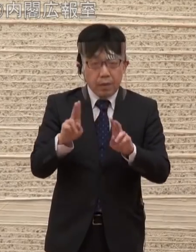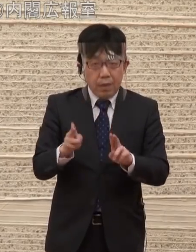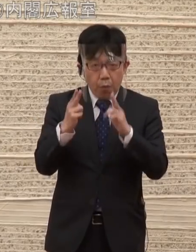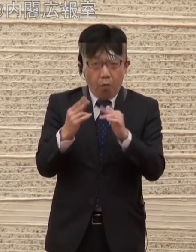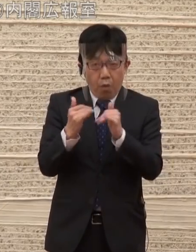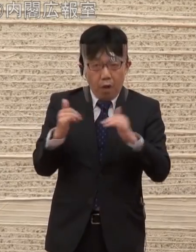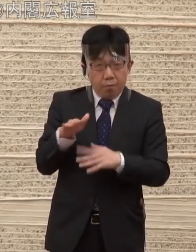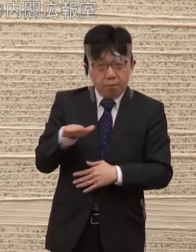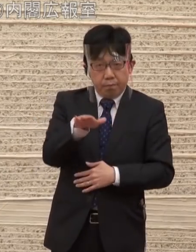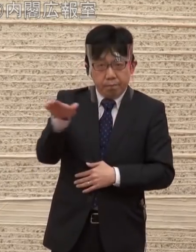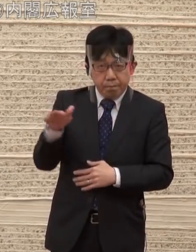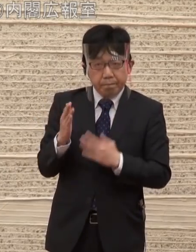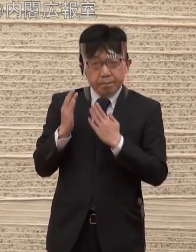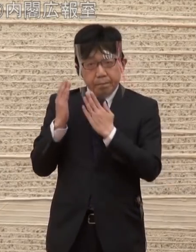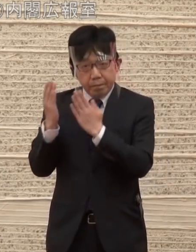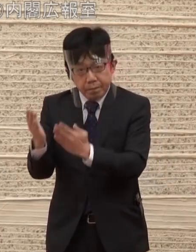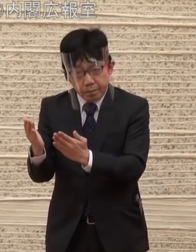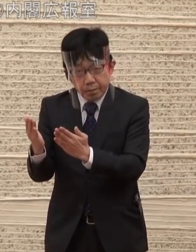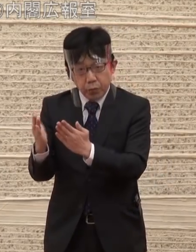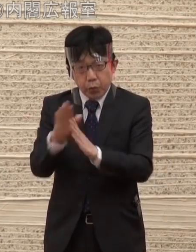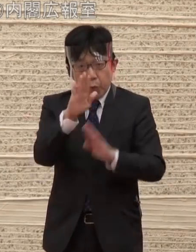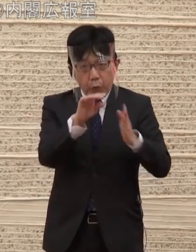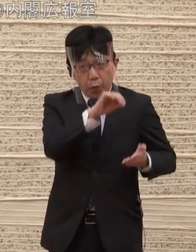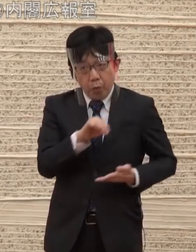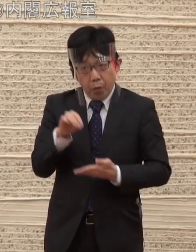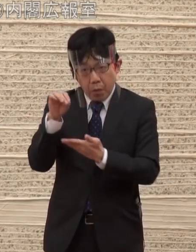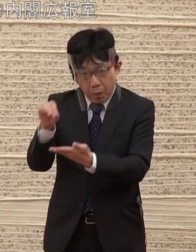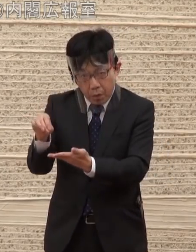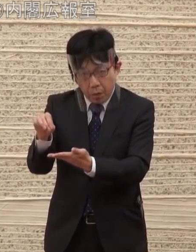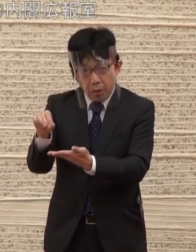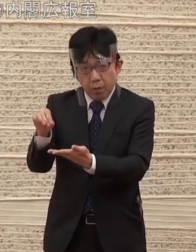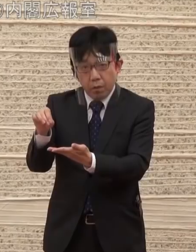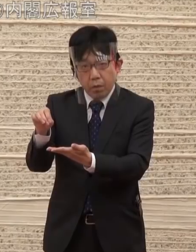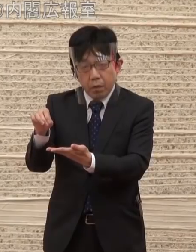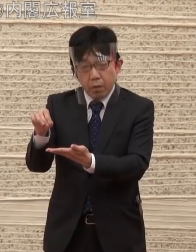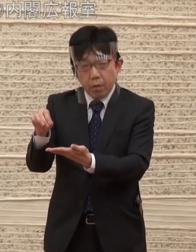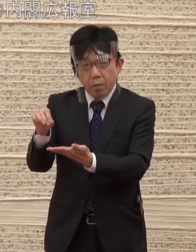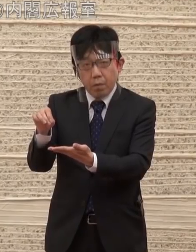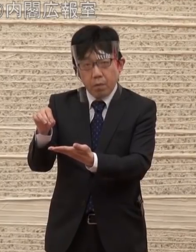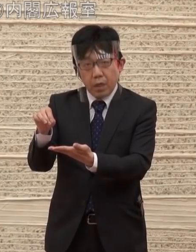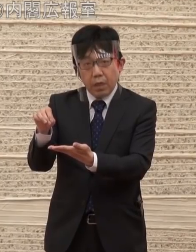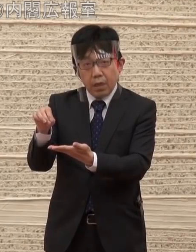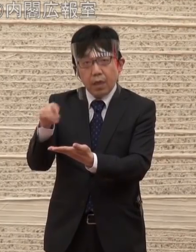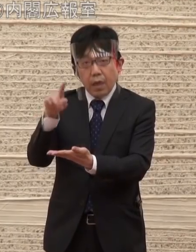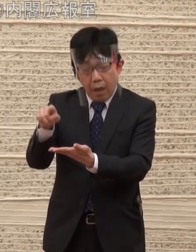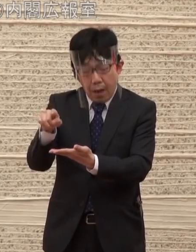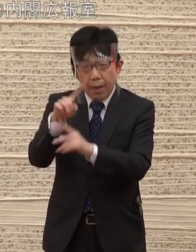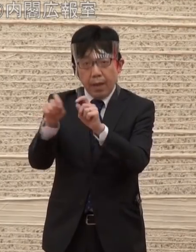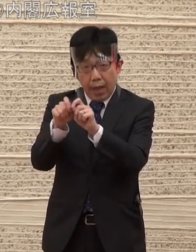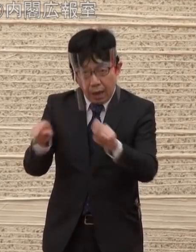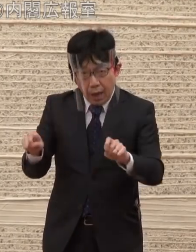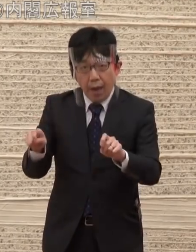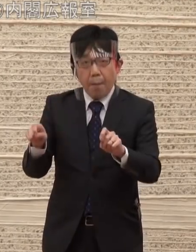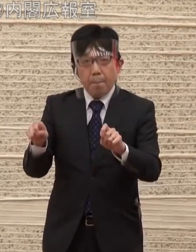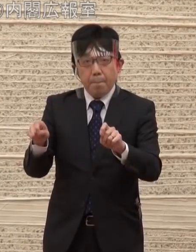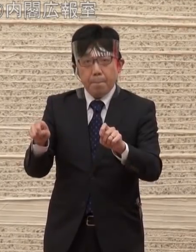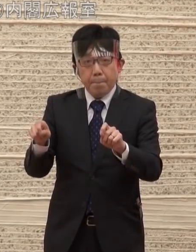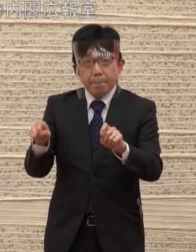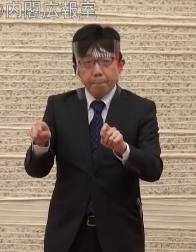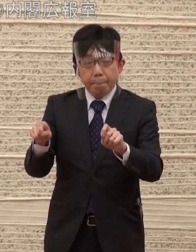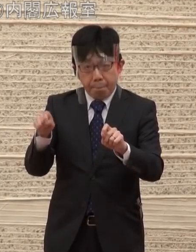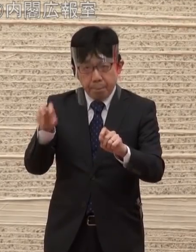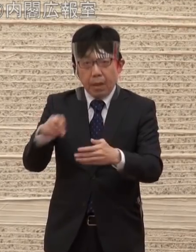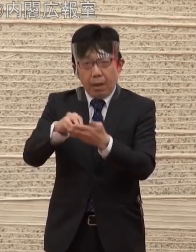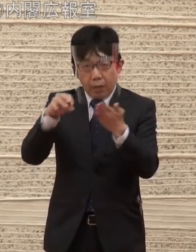名様に諮問していただいた注文させていただいた結果ですね解除すべきであるという答申を